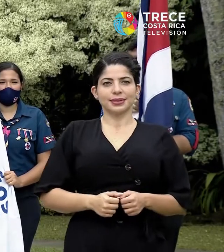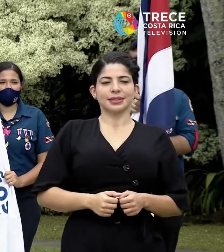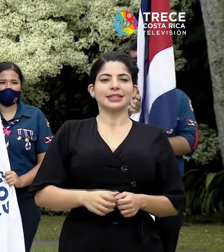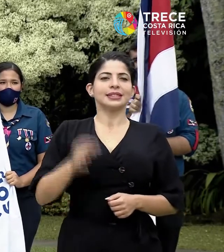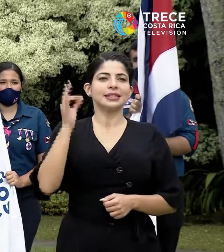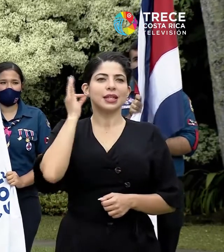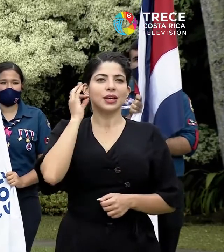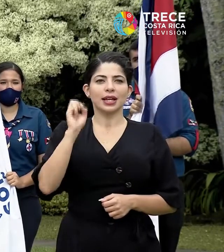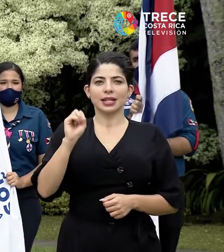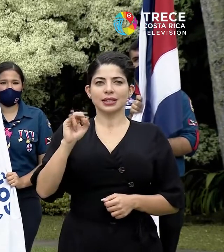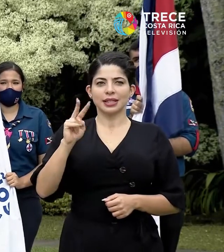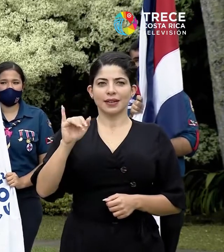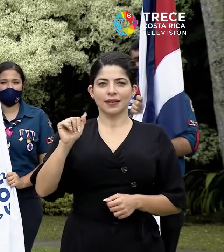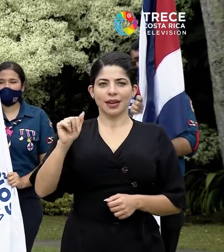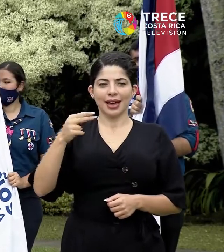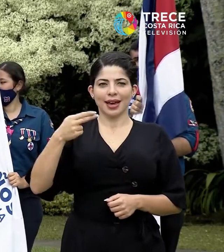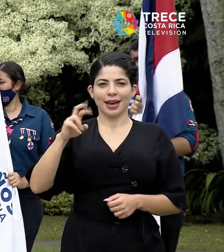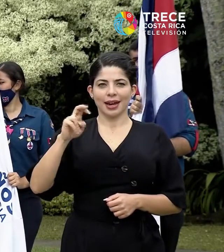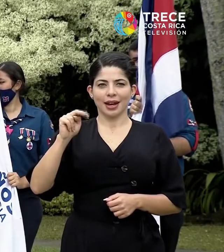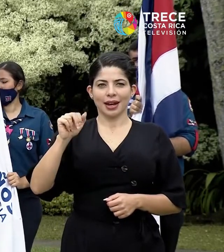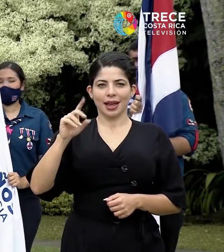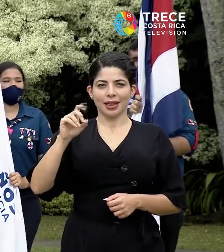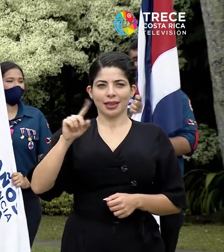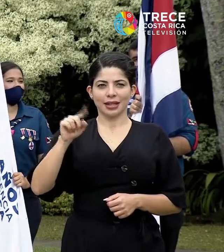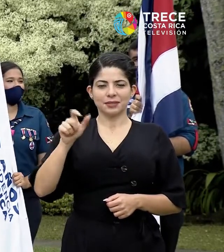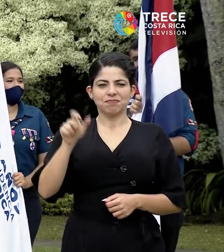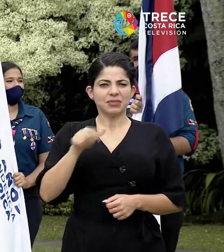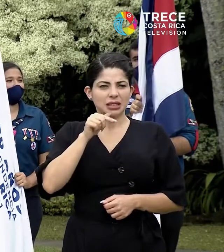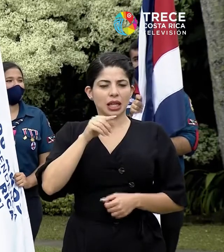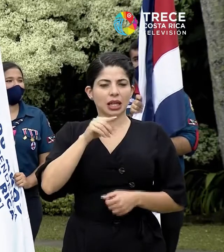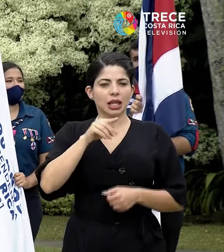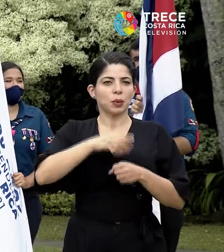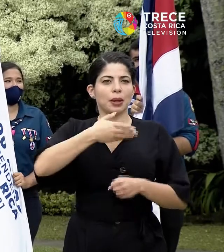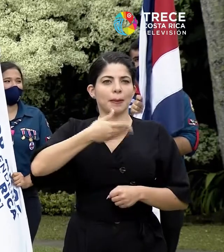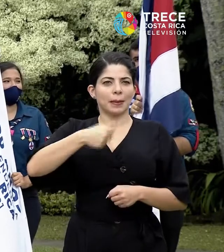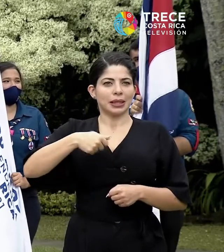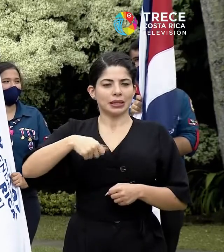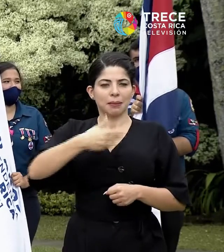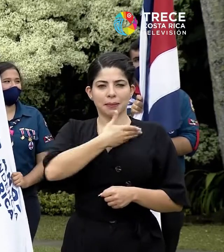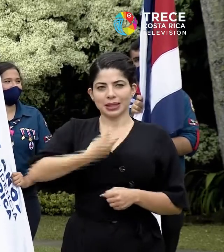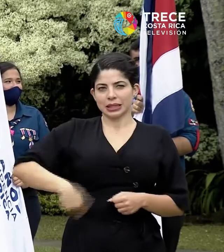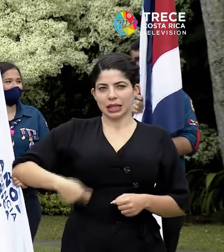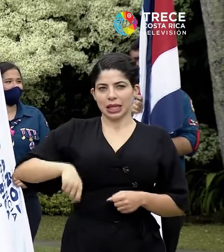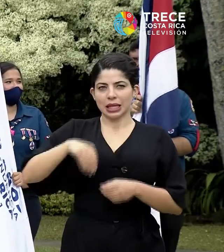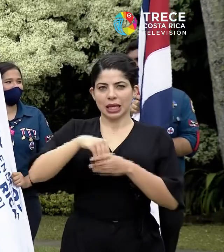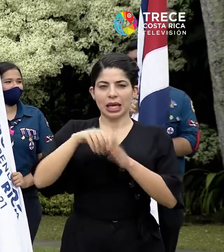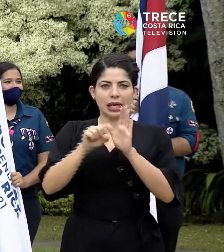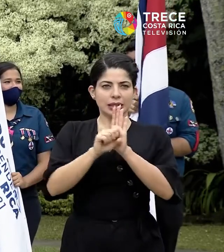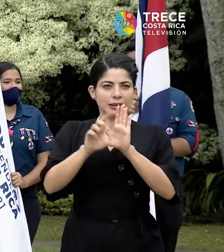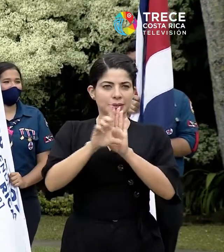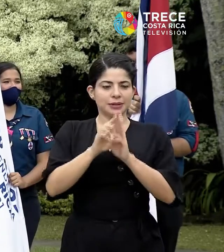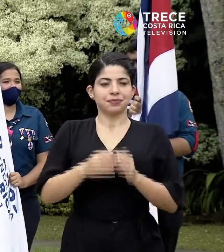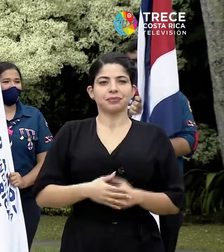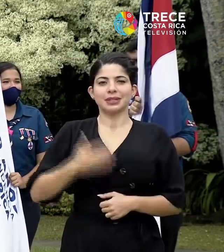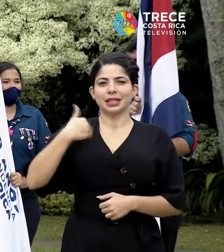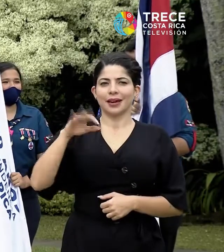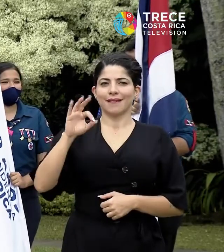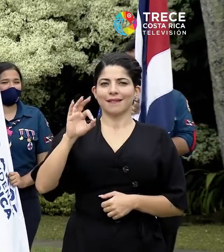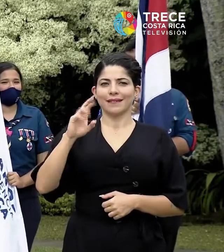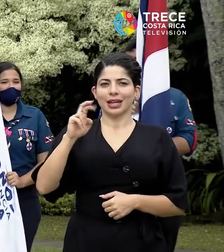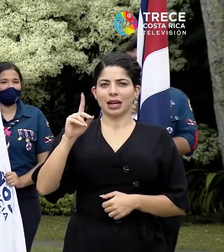señora Silvia Hernández, diputada presidente de la Asamblea Legislativa, señor Fernando